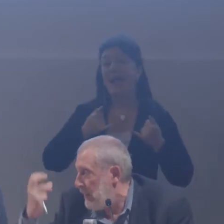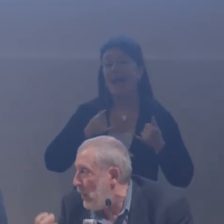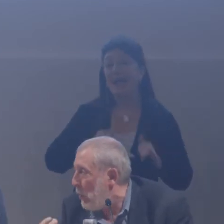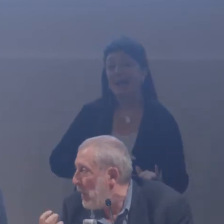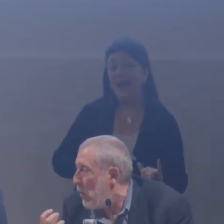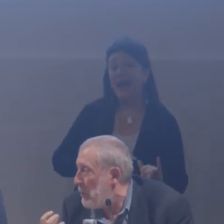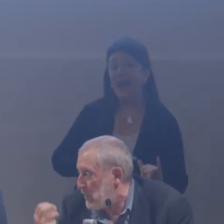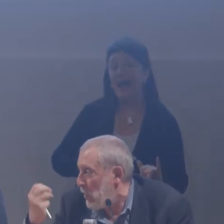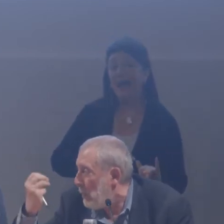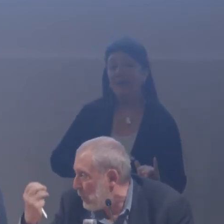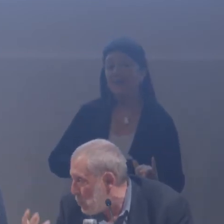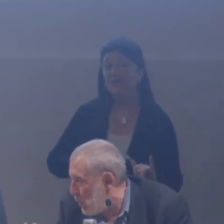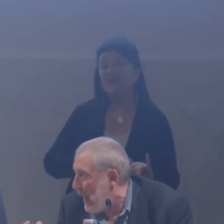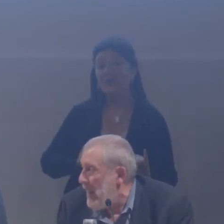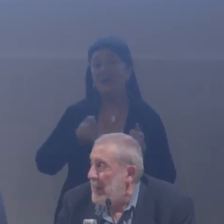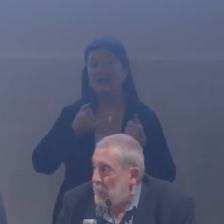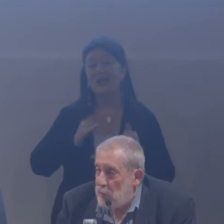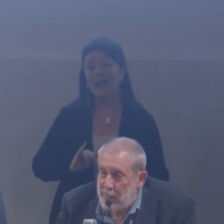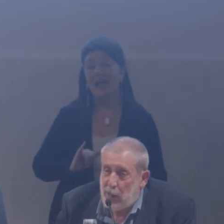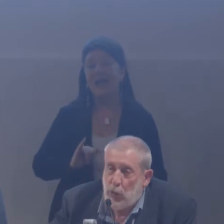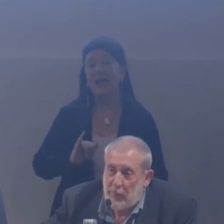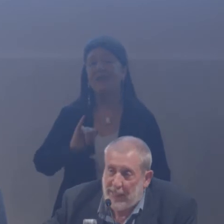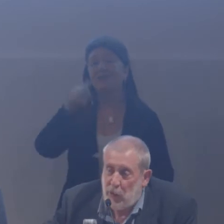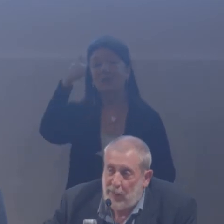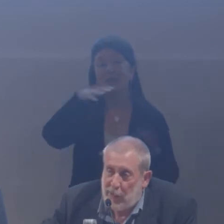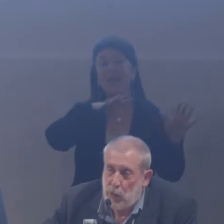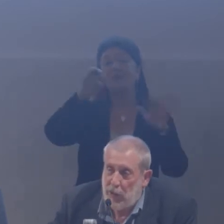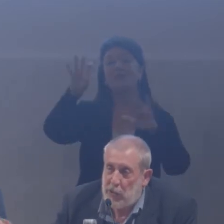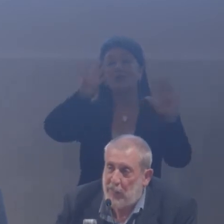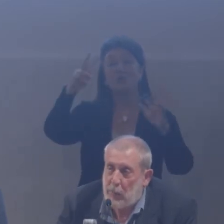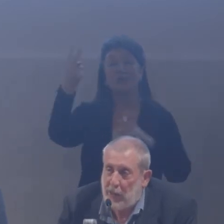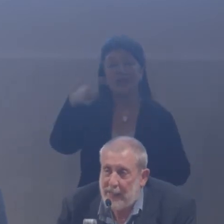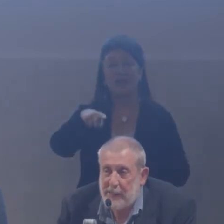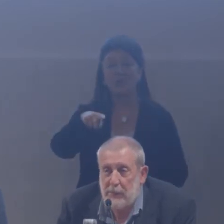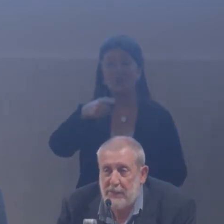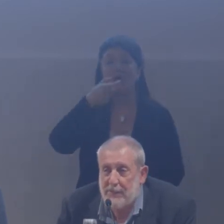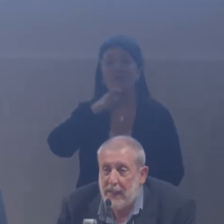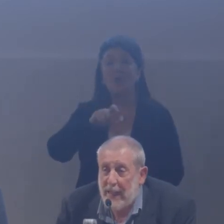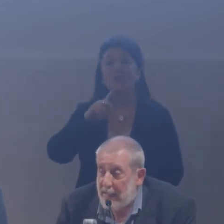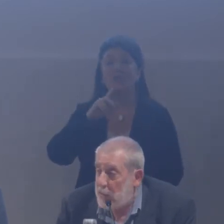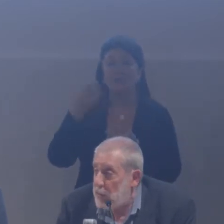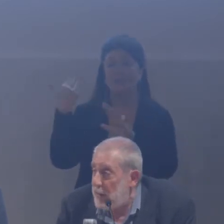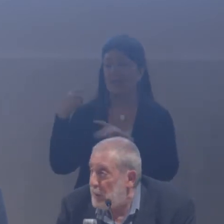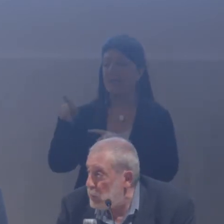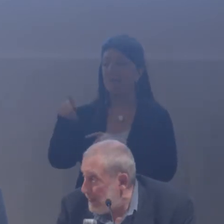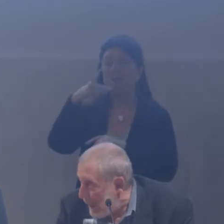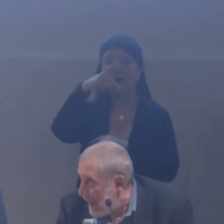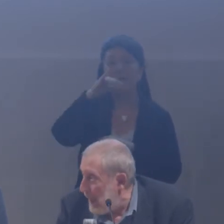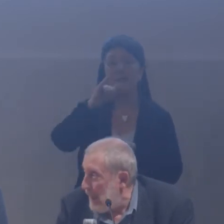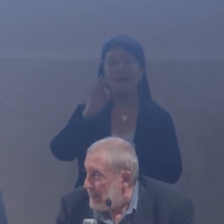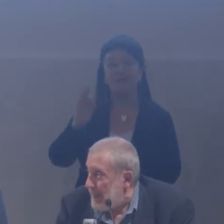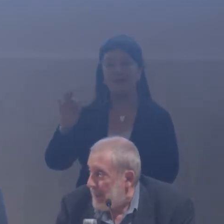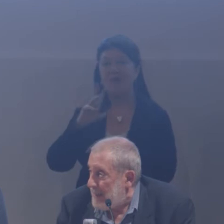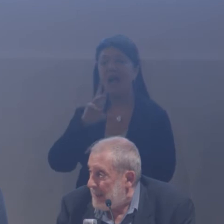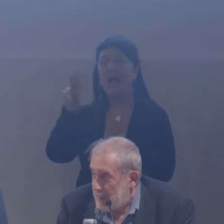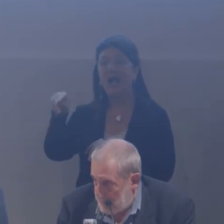come dire come persona matura nel 92, perché il 92, diceva poc'anzi Piff, è l'anno della maturità.